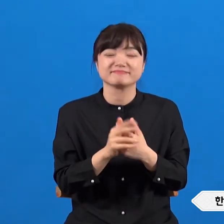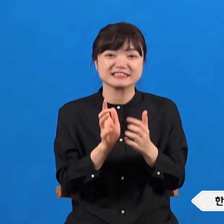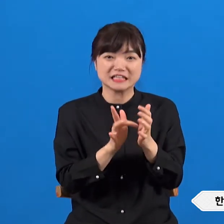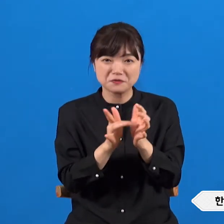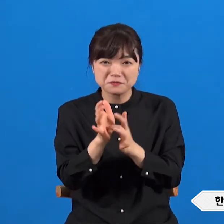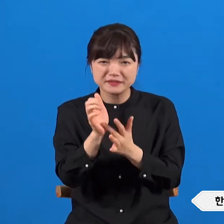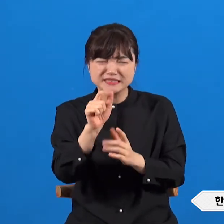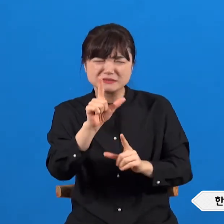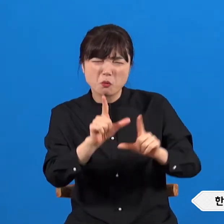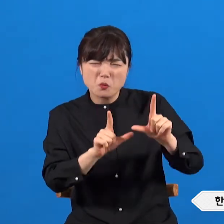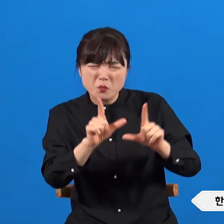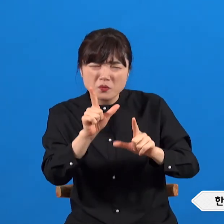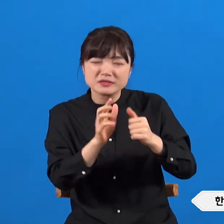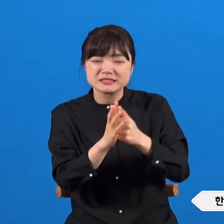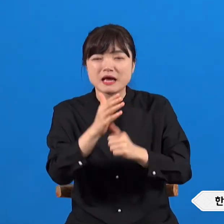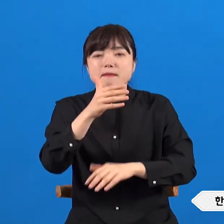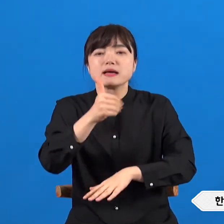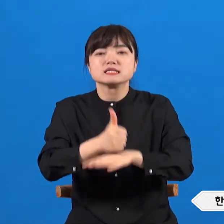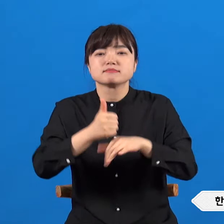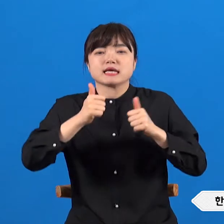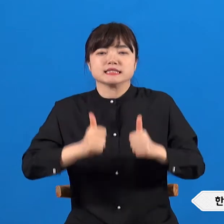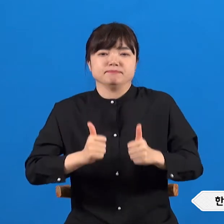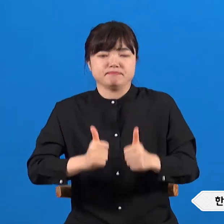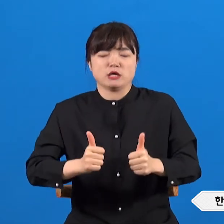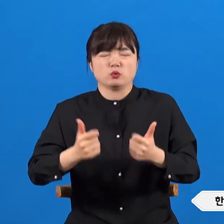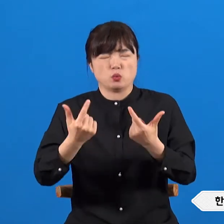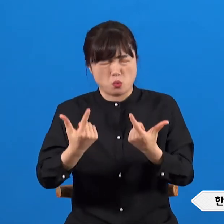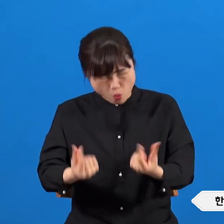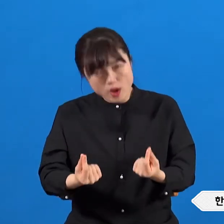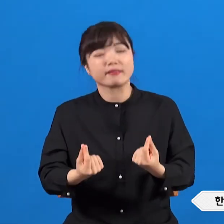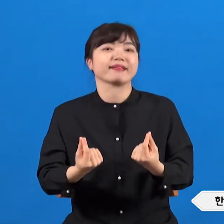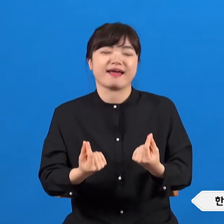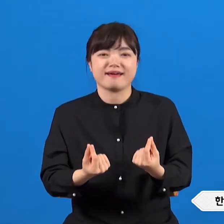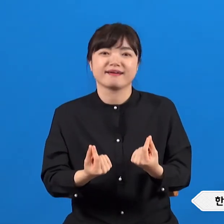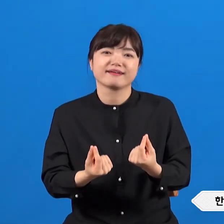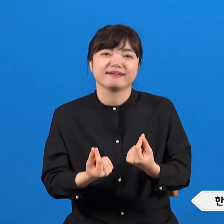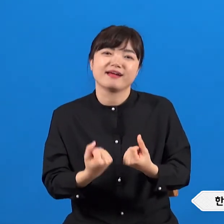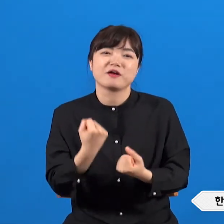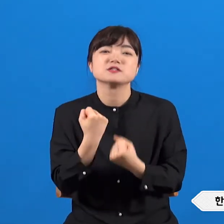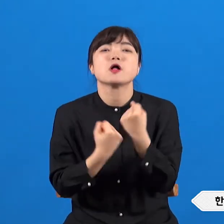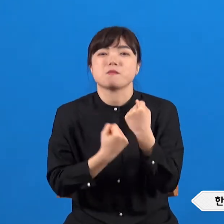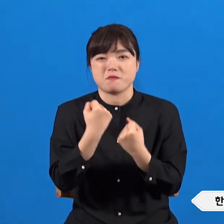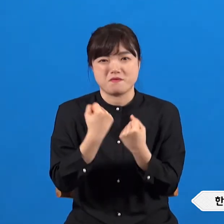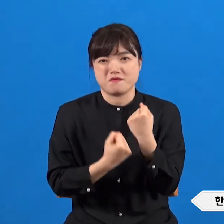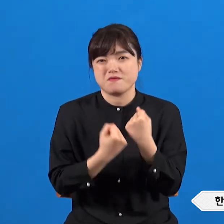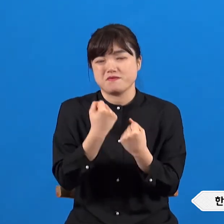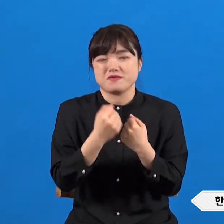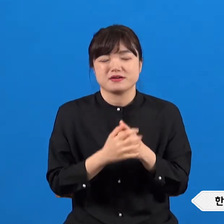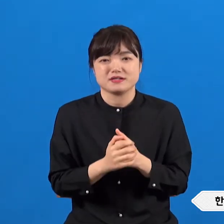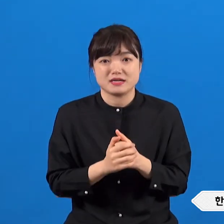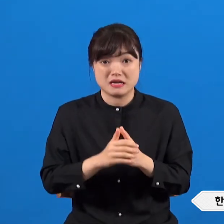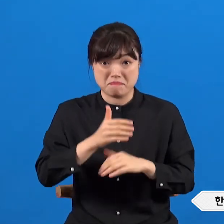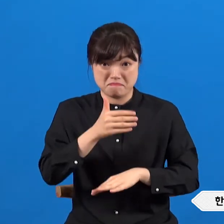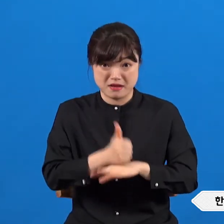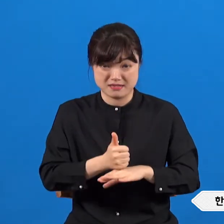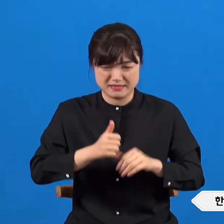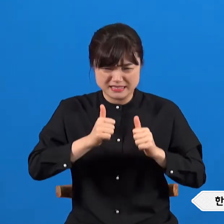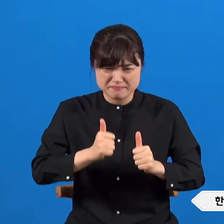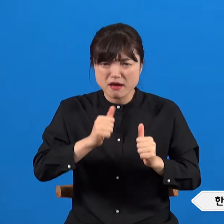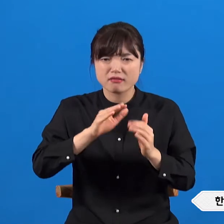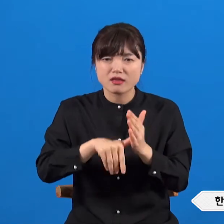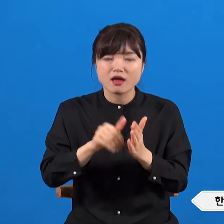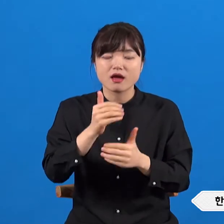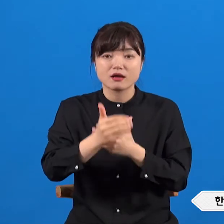예수님은 그 장면을 마지막 심판날로 그대로 옮겨오십니다. 마지막 심판날에 하나님께서